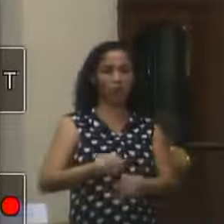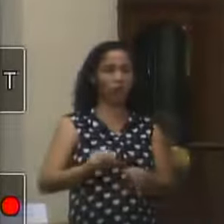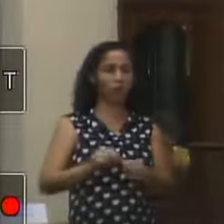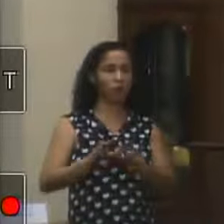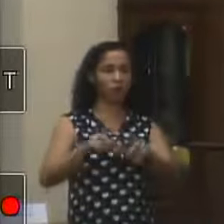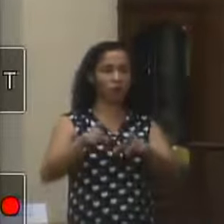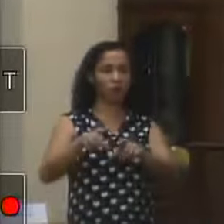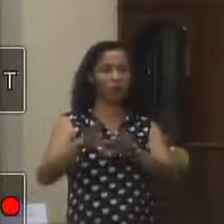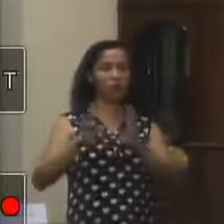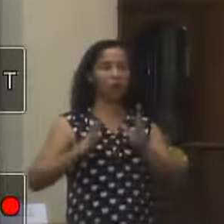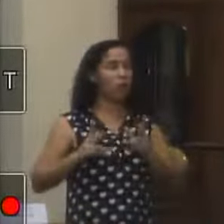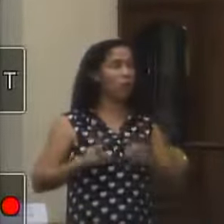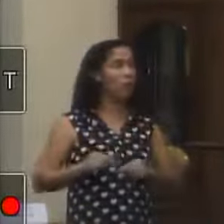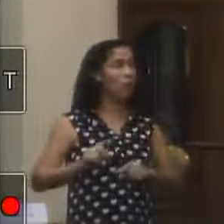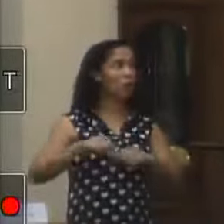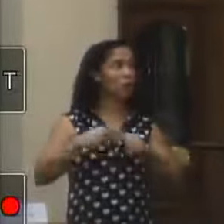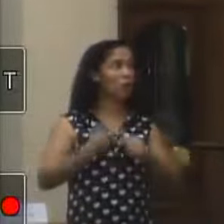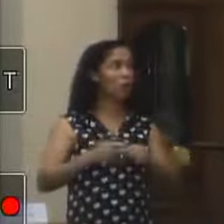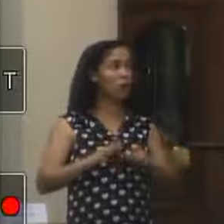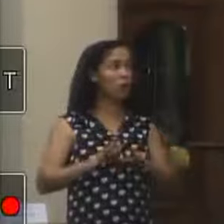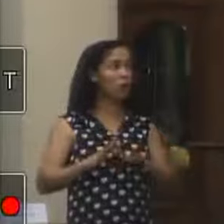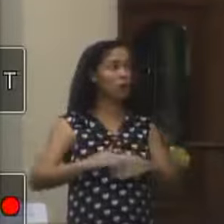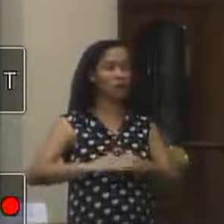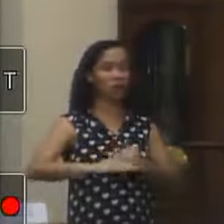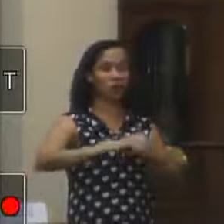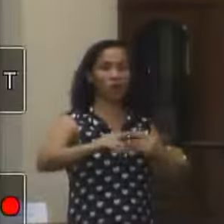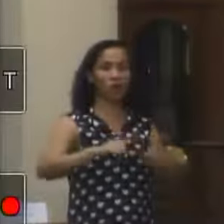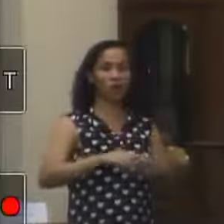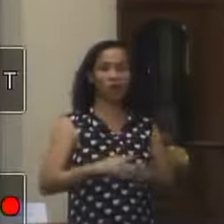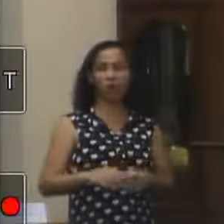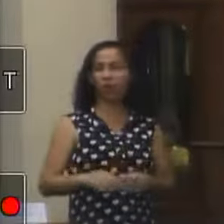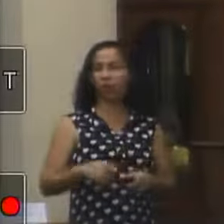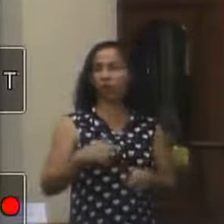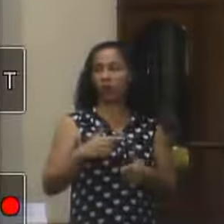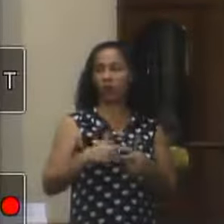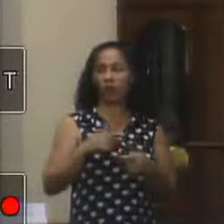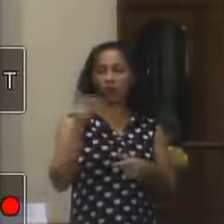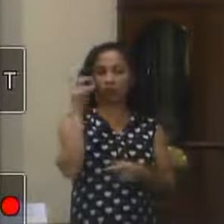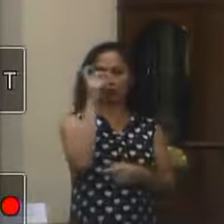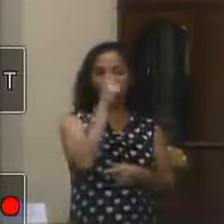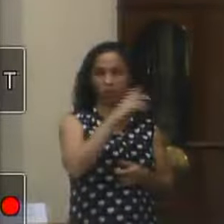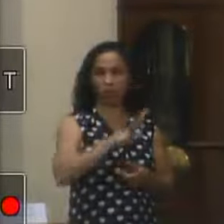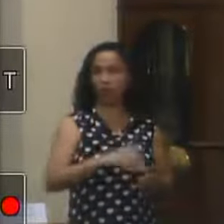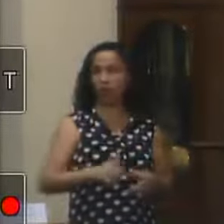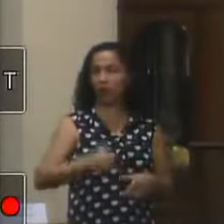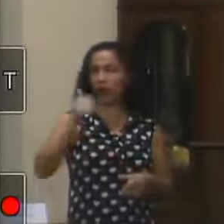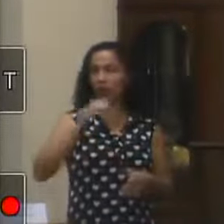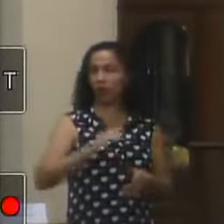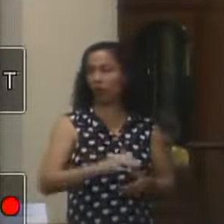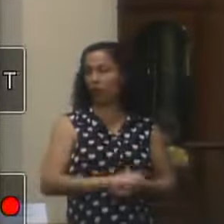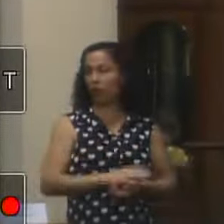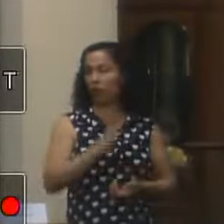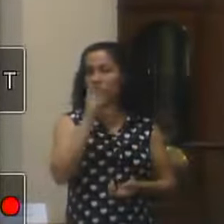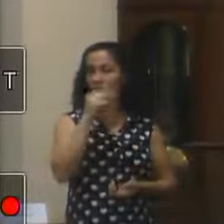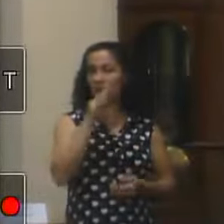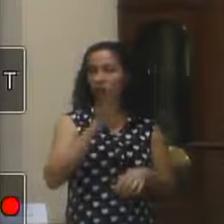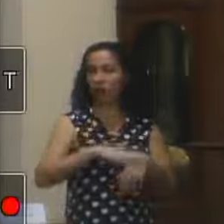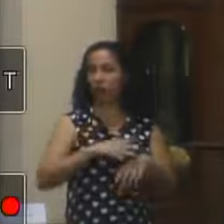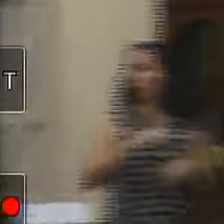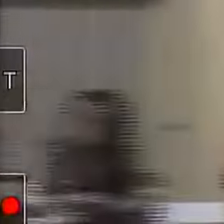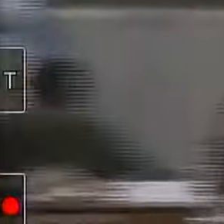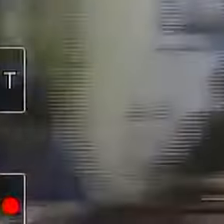escória para poder vir a massa asfáltica em cima, que ele falou que, logicamente, que é um trabalho que tem uma durabilidade maior. Então, sem dúvida. Não é isso? Possibilidade